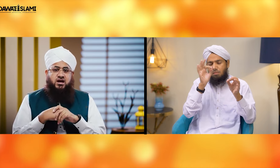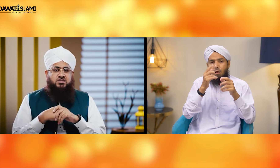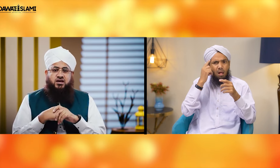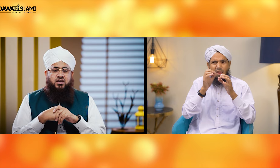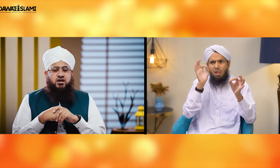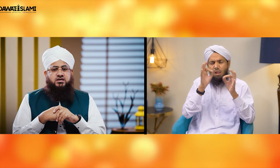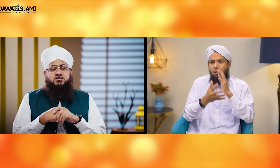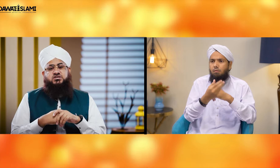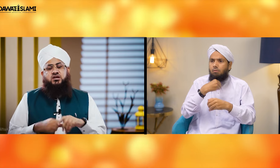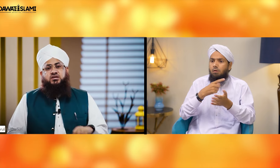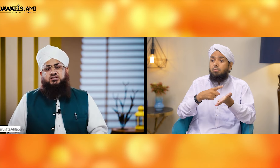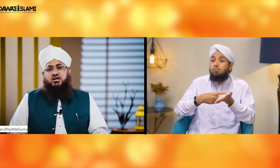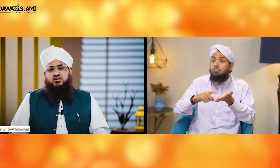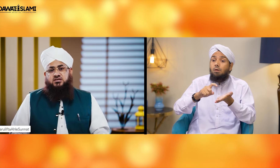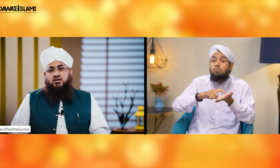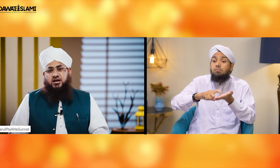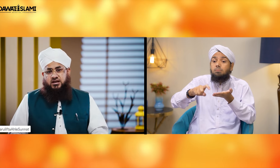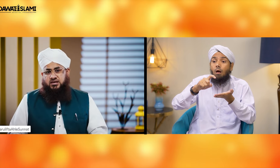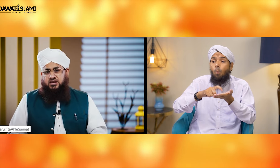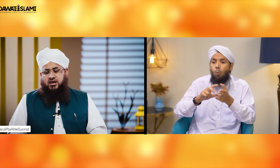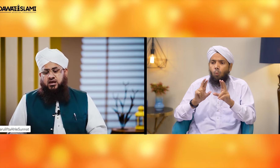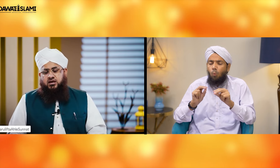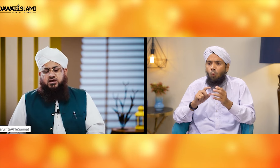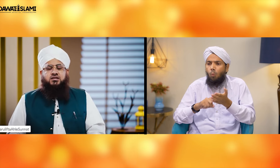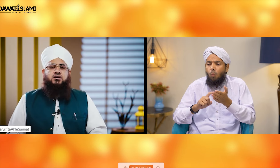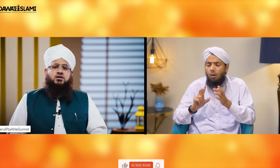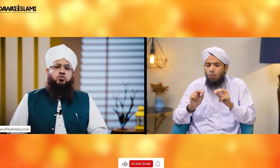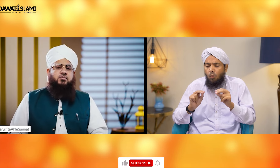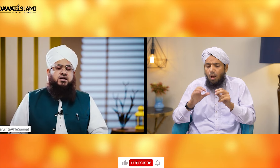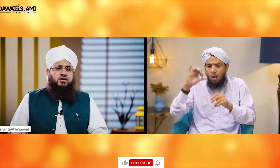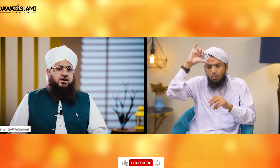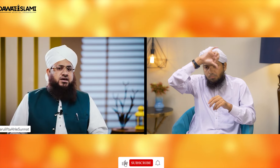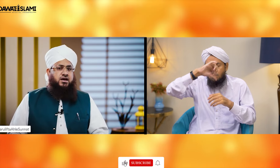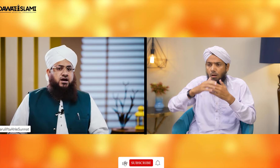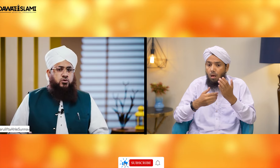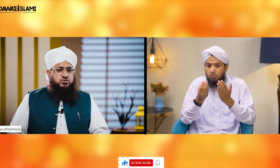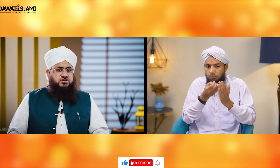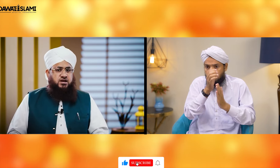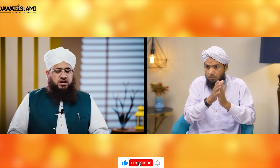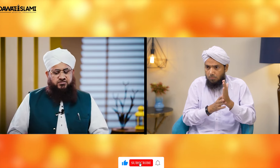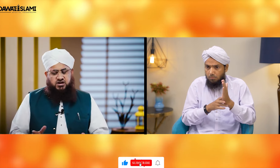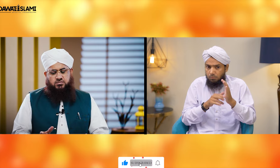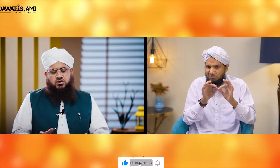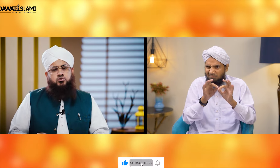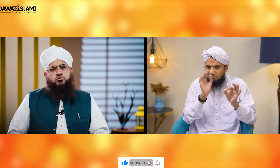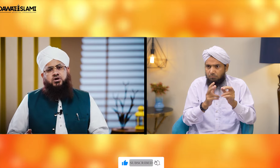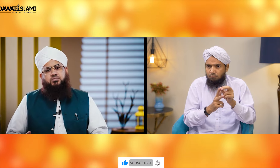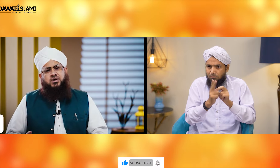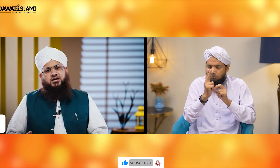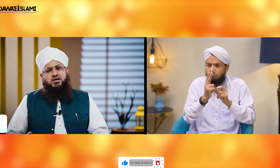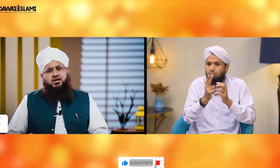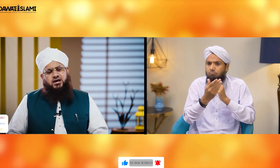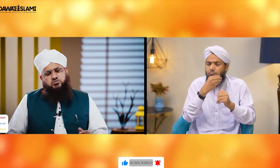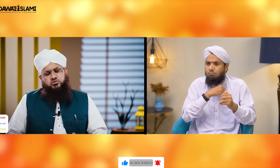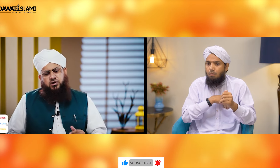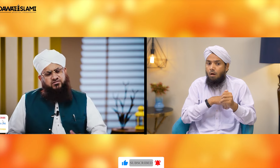उसके निकालते हैं इसकी शरन इजाजत नहीं है यहां तक कि उलमा ने लिखा है कि अगर कोई इस तरह गिलाफ काबा का कोई टुकड़ा